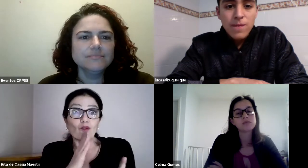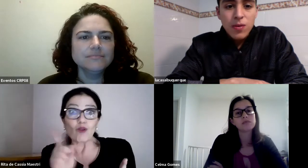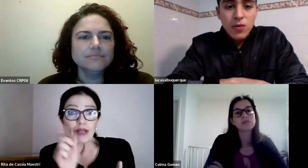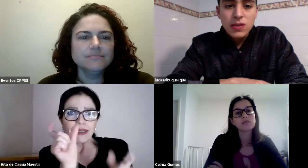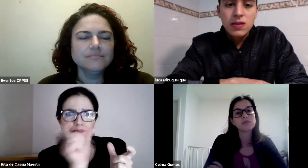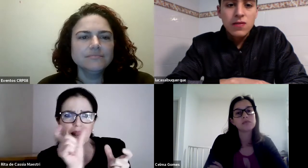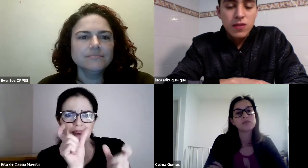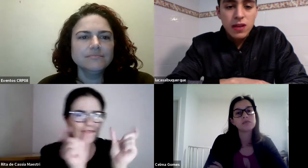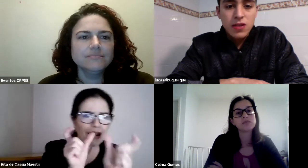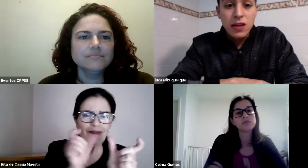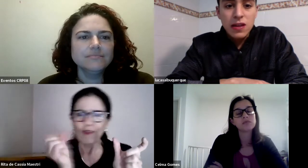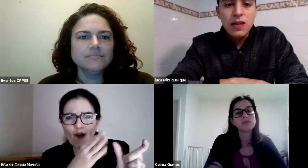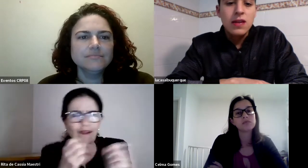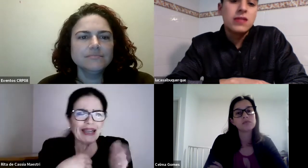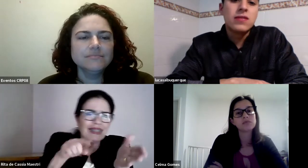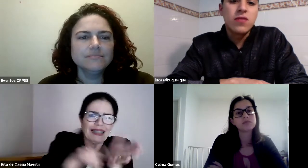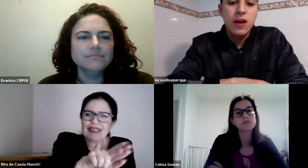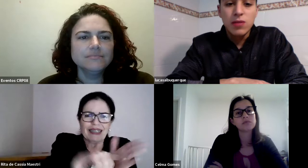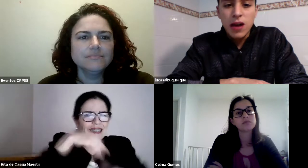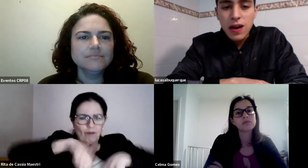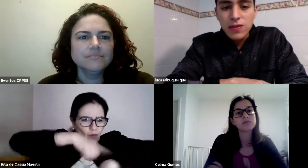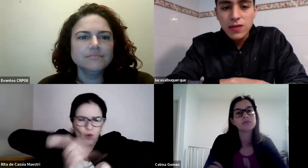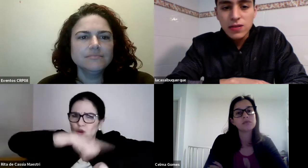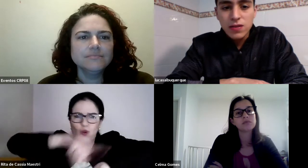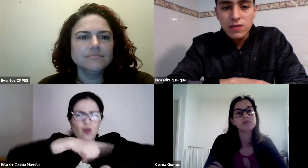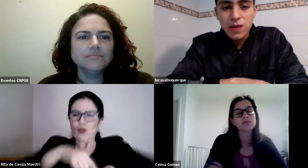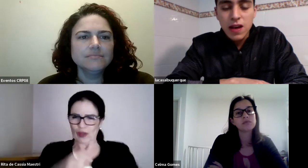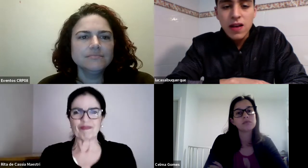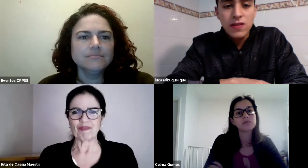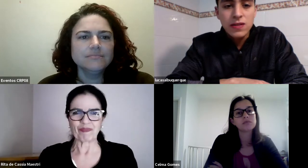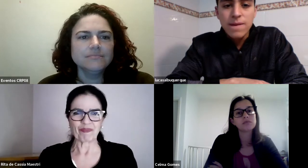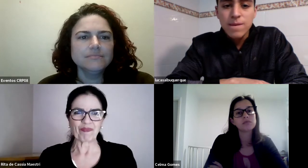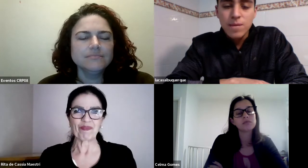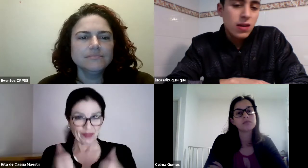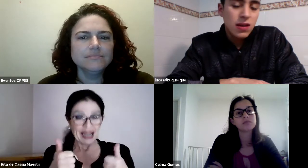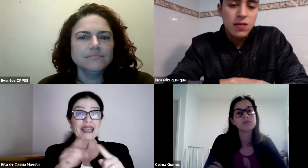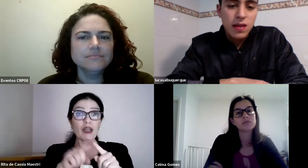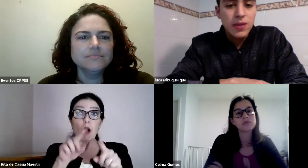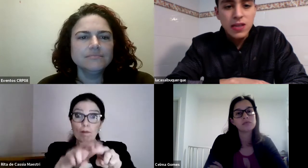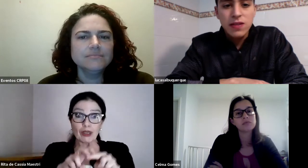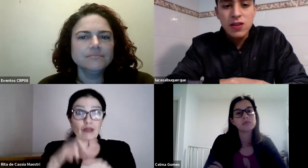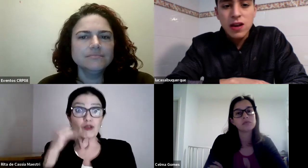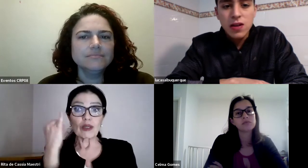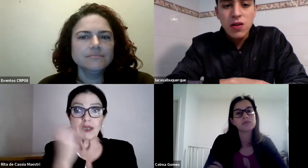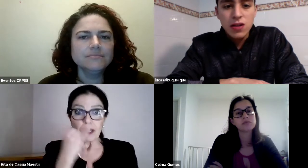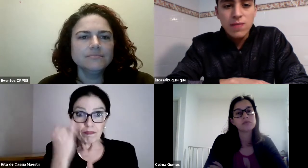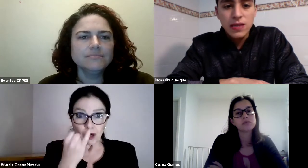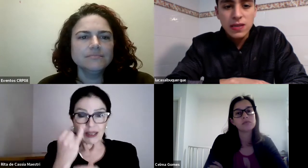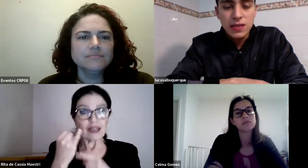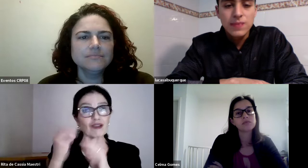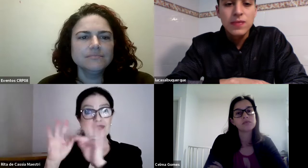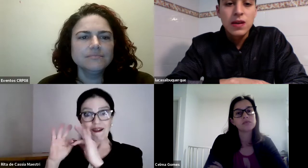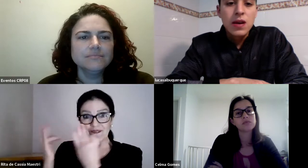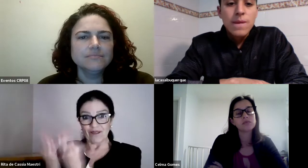só depois que eu fui adquirir esses vocabulários, essas novas palavras, porque era, né, precisava dedicar horas de